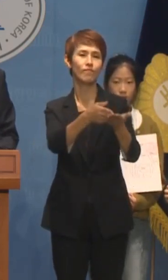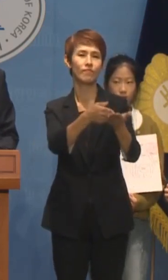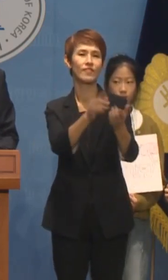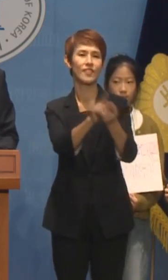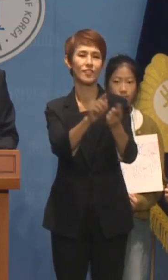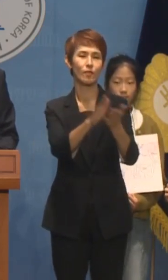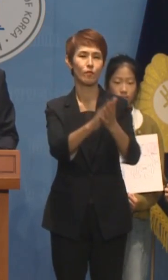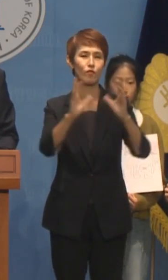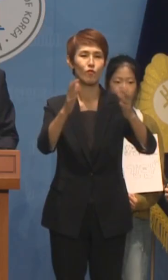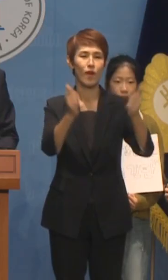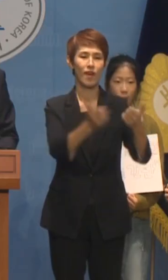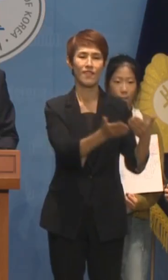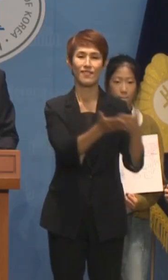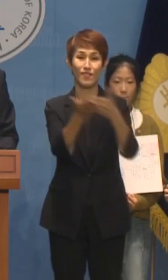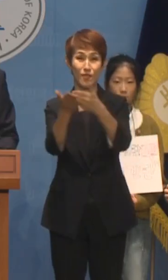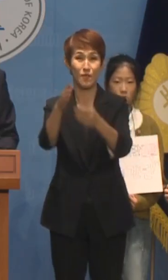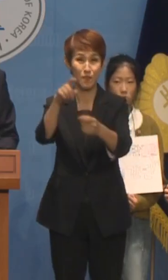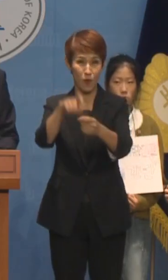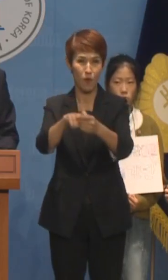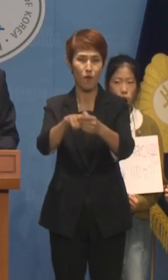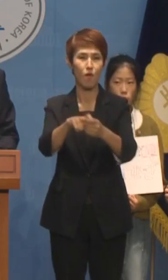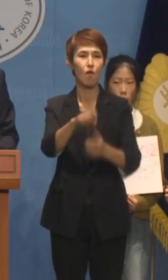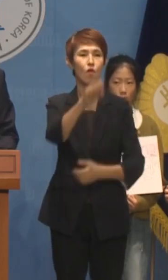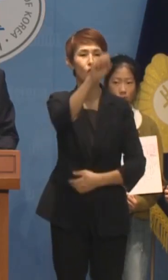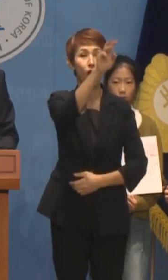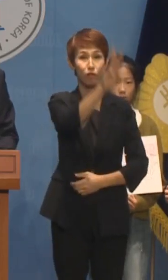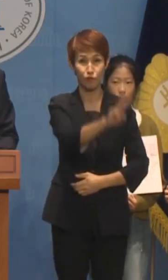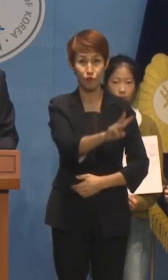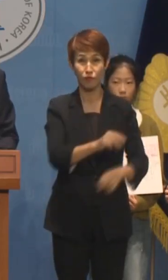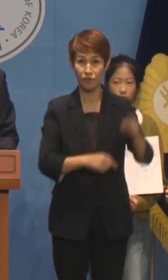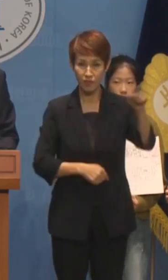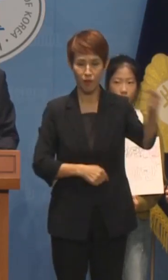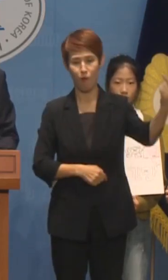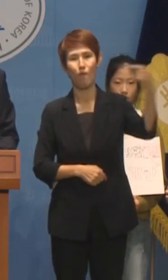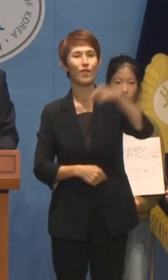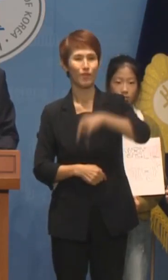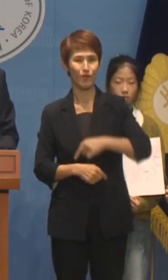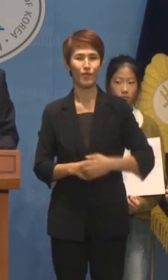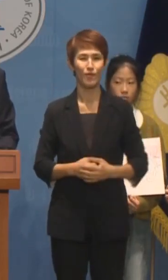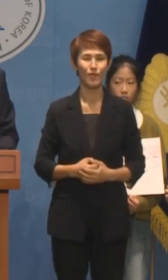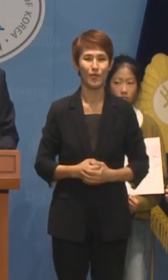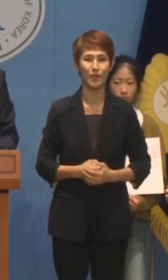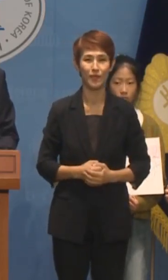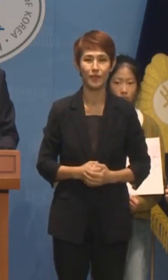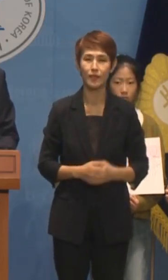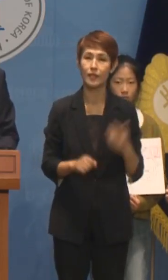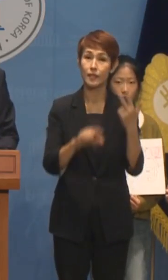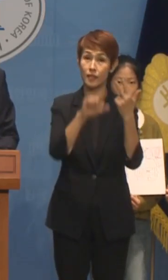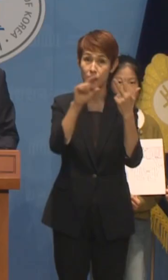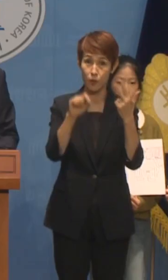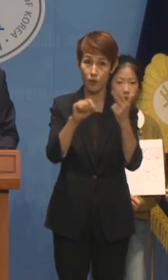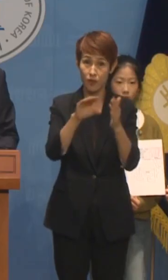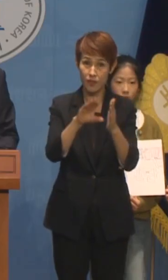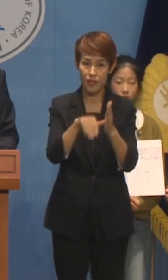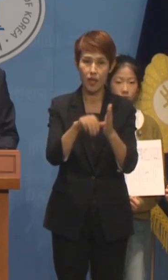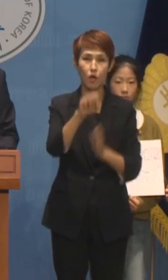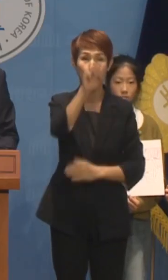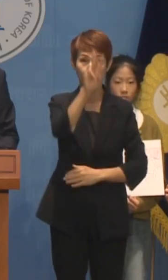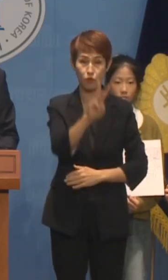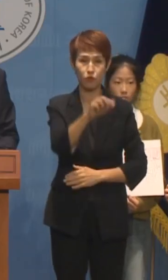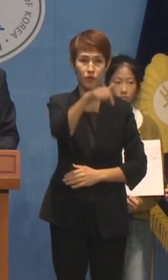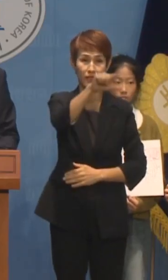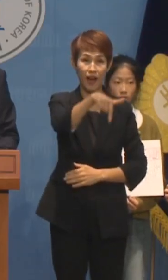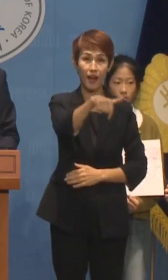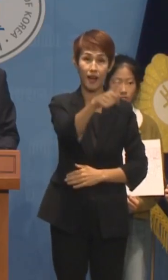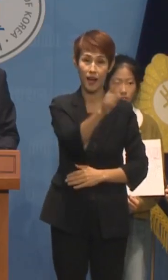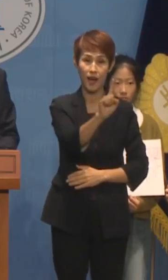제출하기 위해서 멀리 광주에서부터 국회까지 왔습니다. 지난 7월 광주광역시